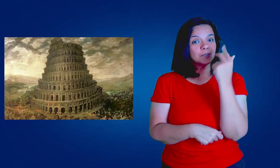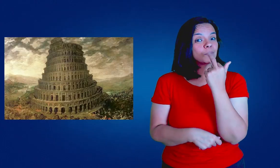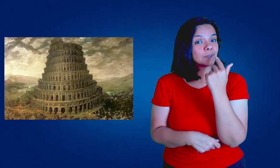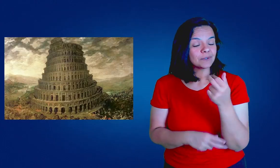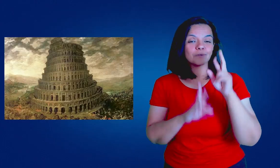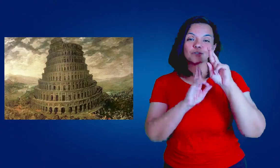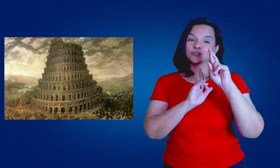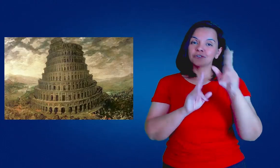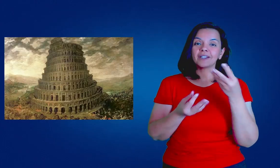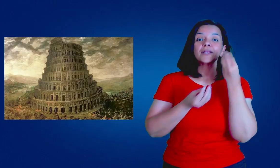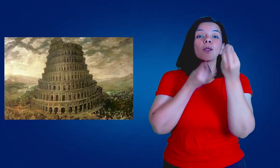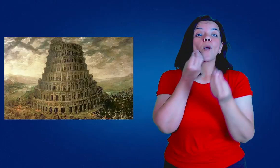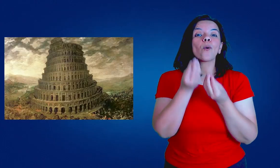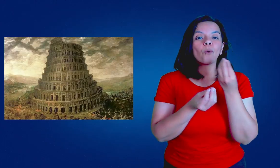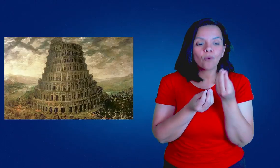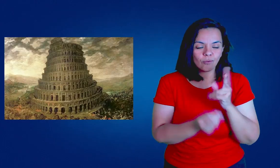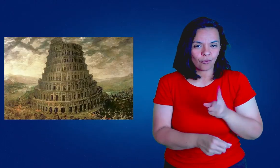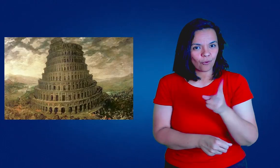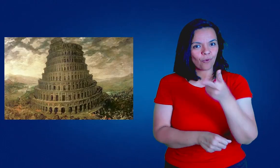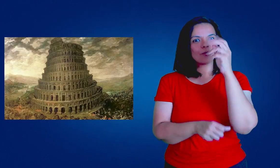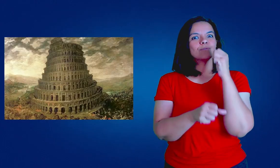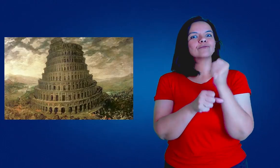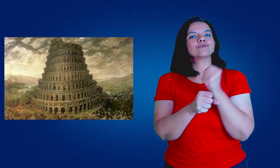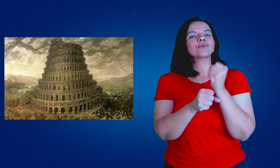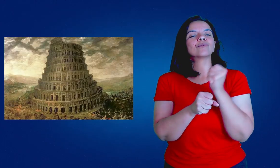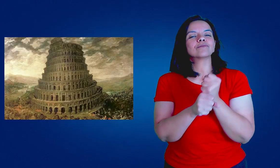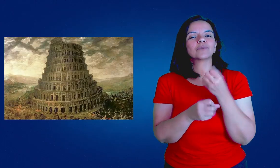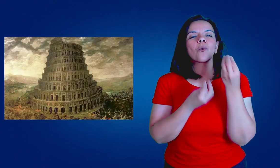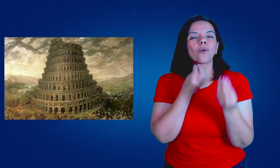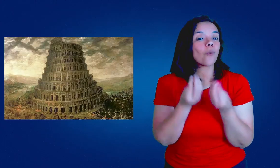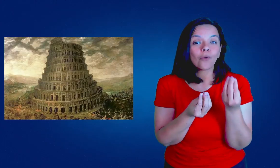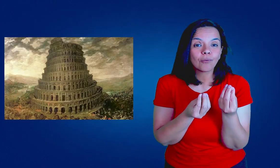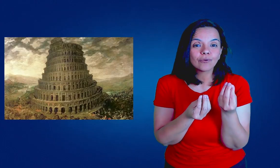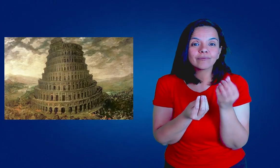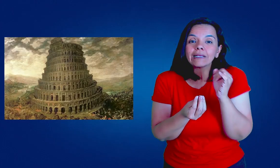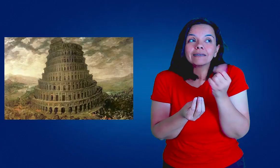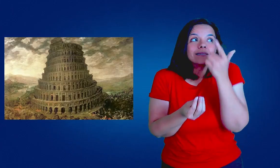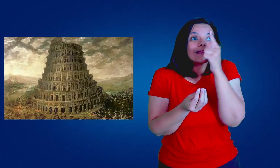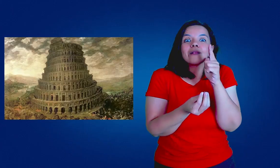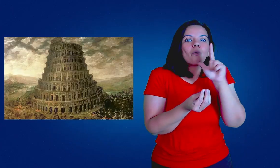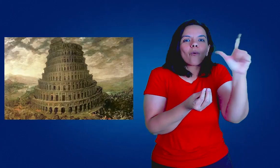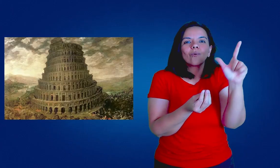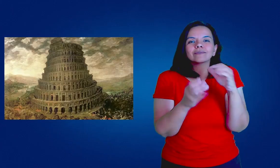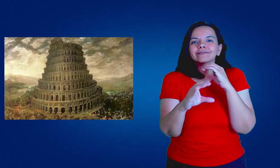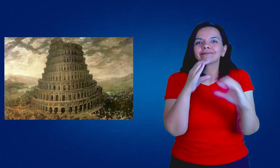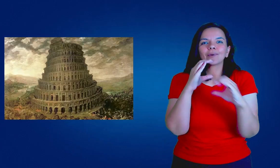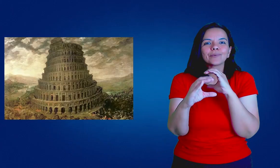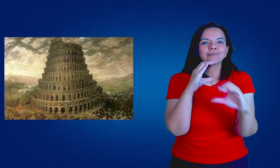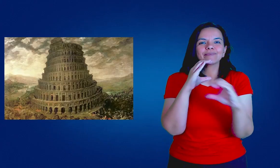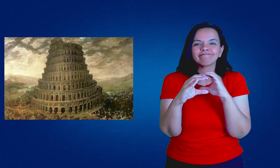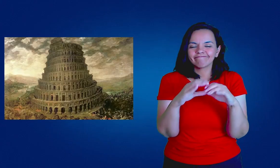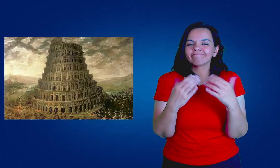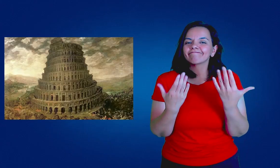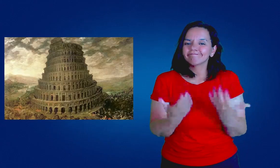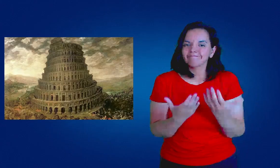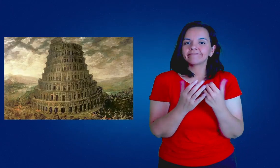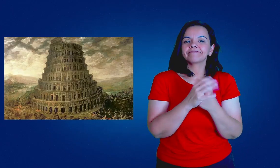fez com que aquele povo falasse em línguas diferentes. Então, falando línguas diferentes, como que eles